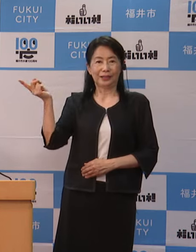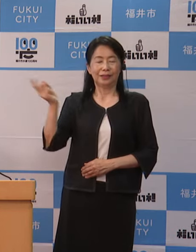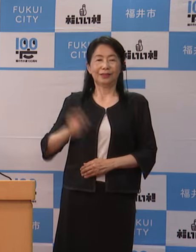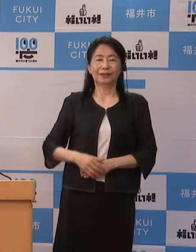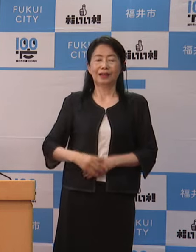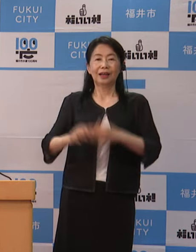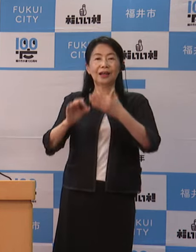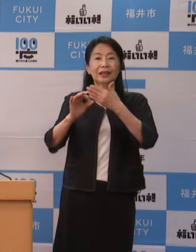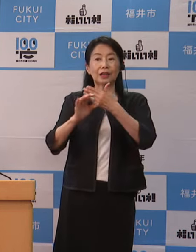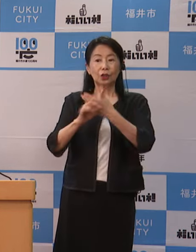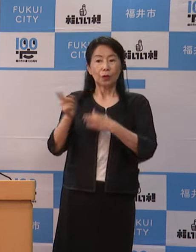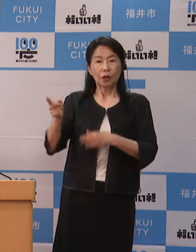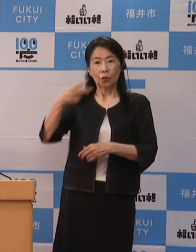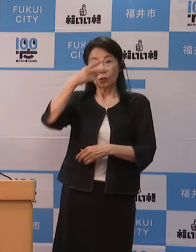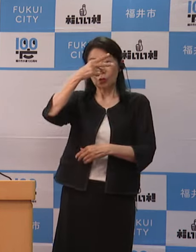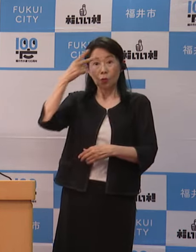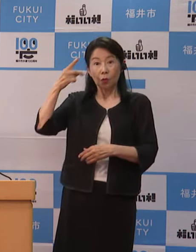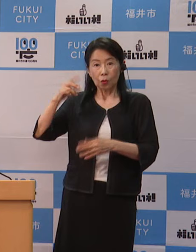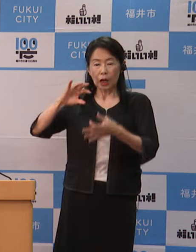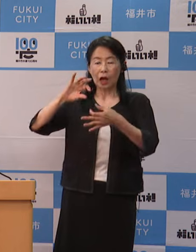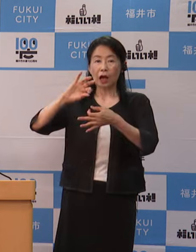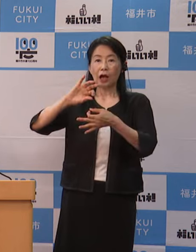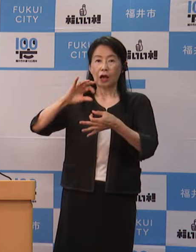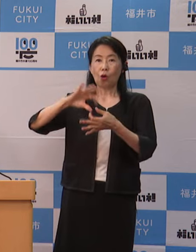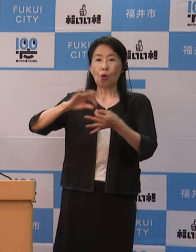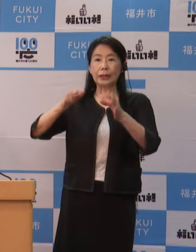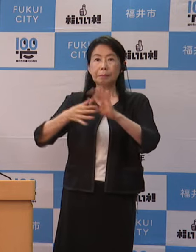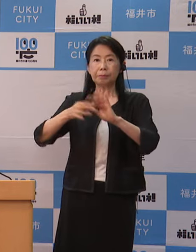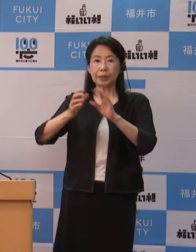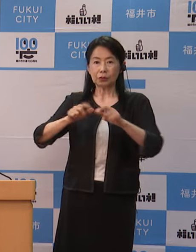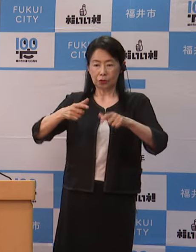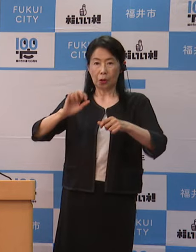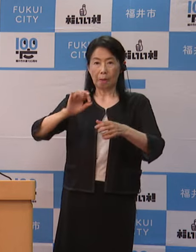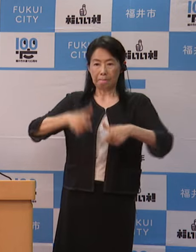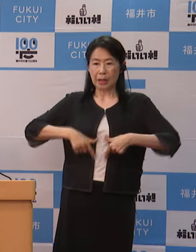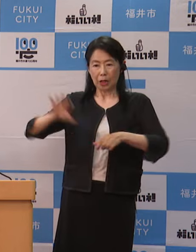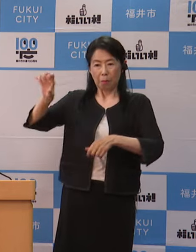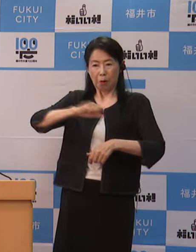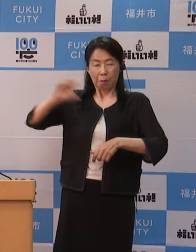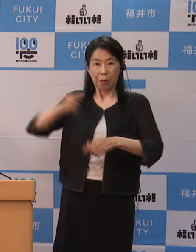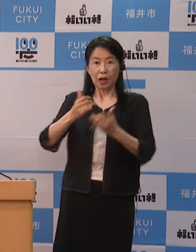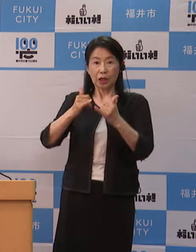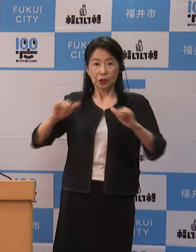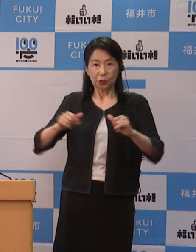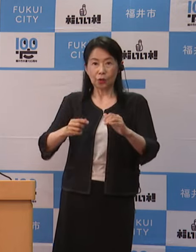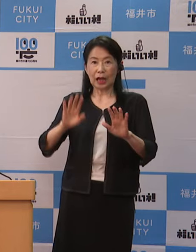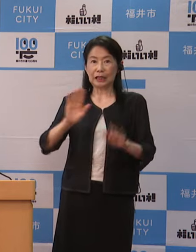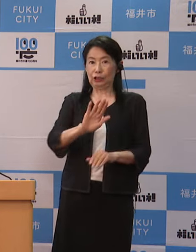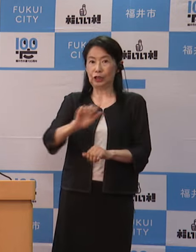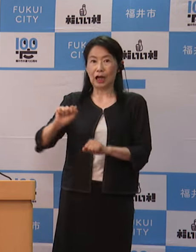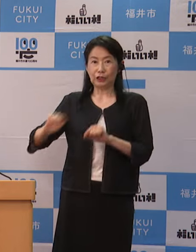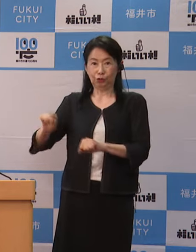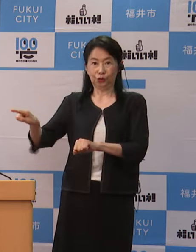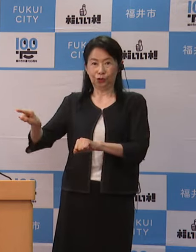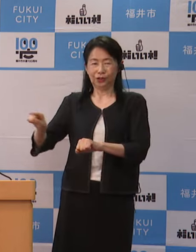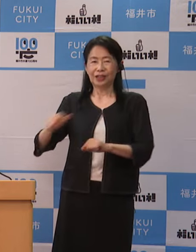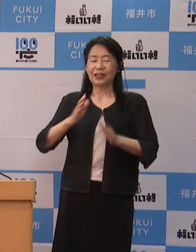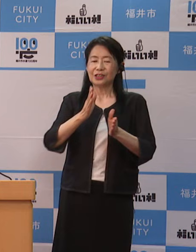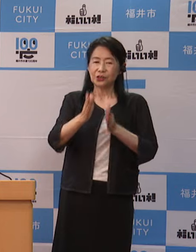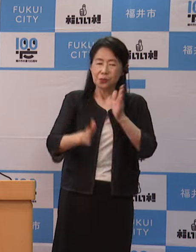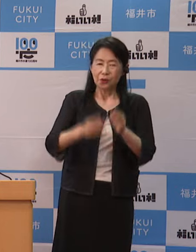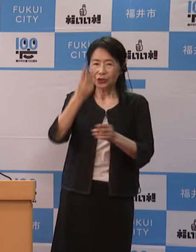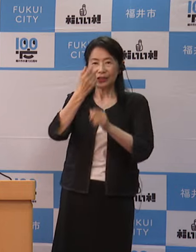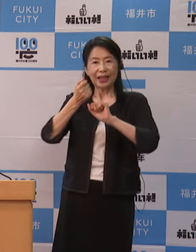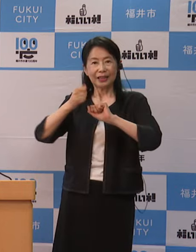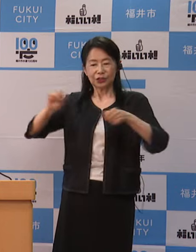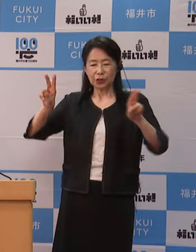例えばこの高校からオリンピックのメダリストがたくさん出ているというように、まあスポーツであり芸術であり、まあそういった方